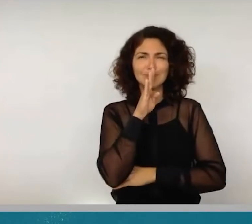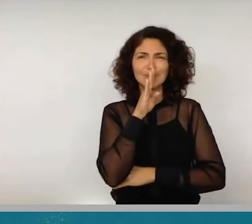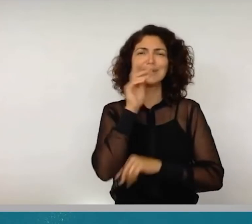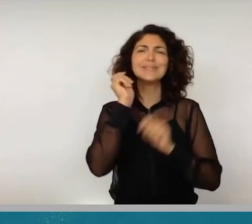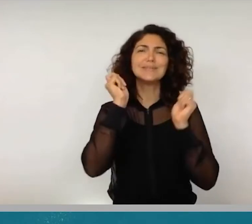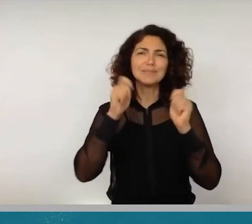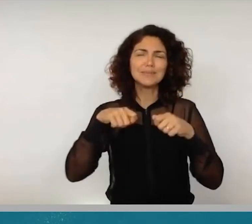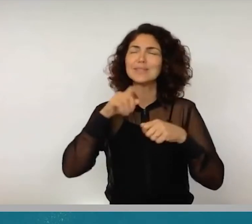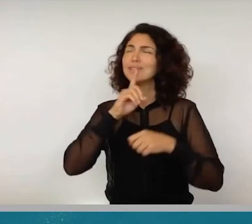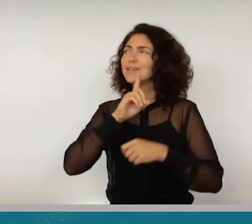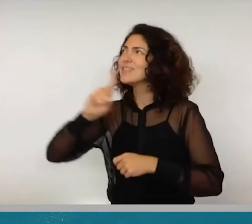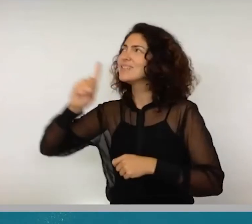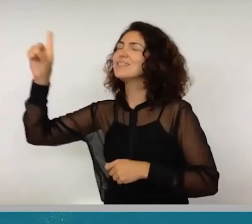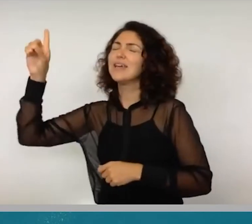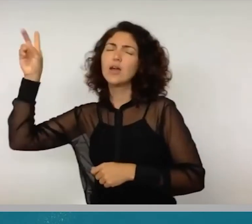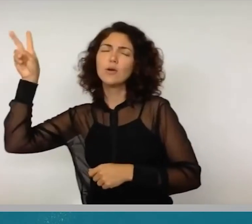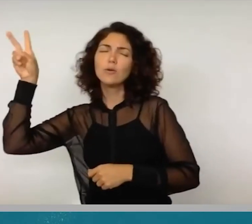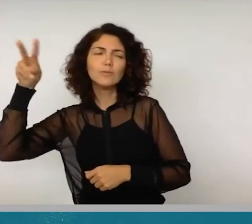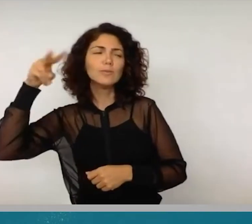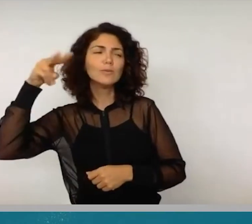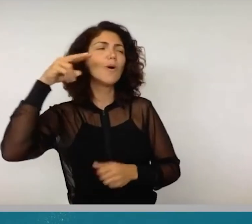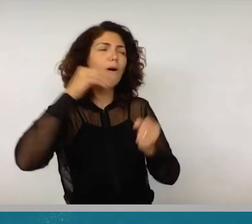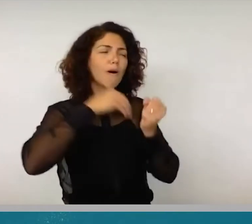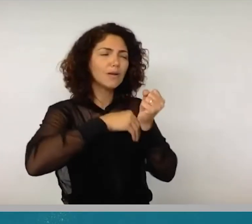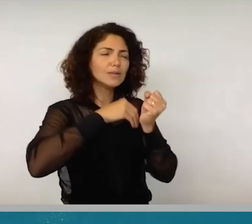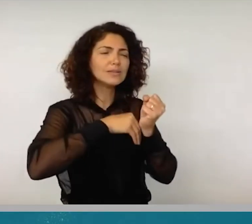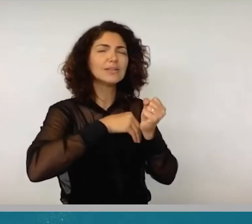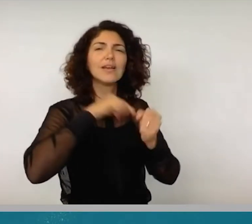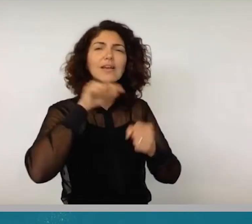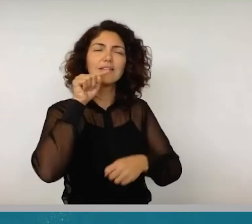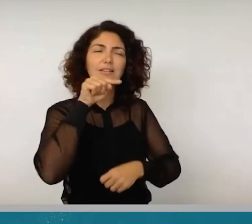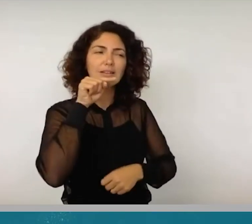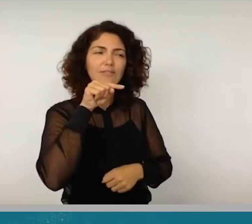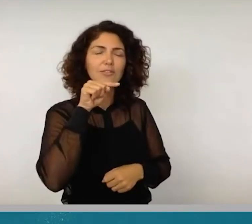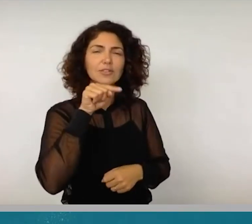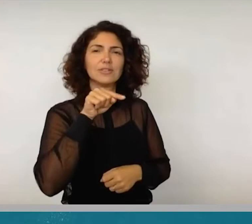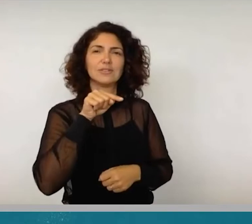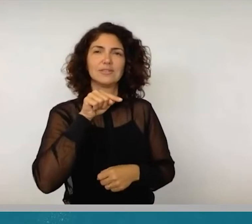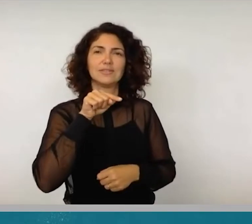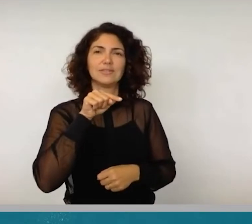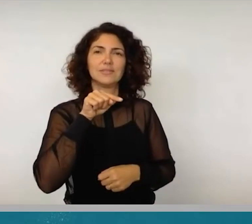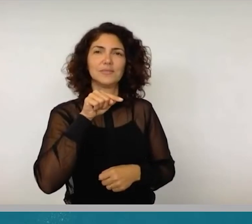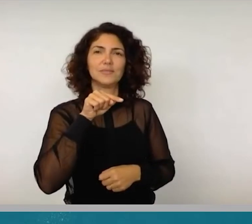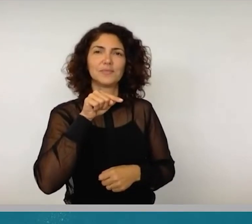em secreto, e teu Pai que vem em secreto te